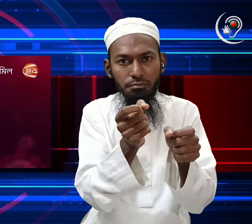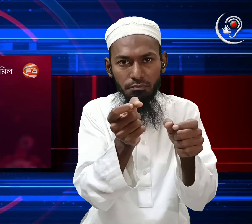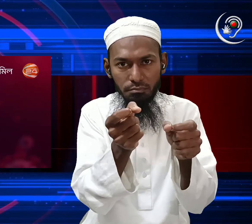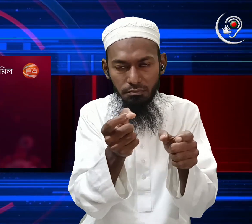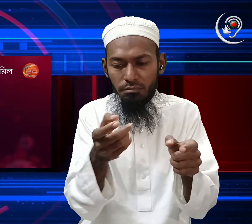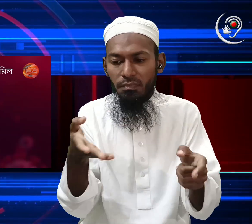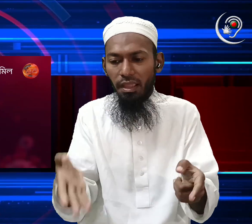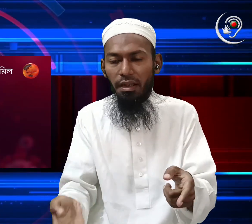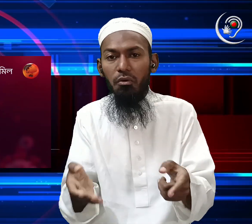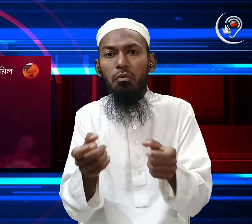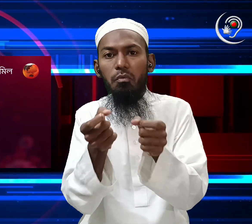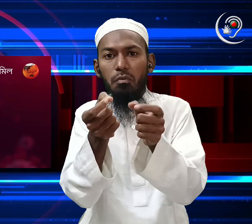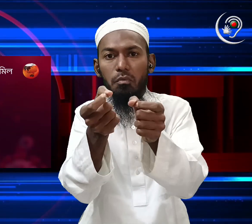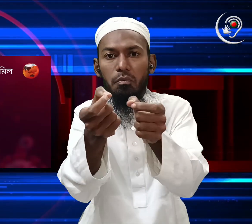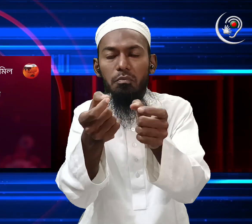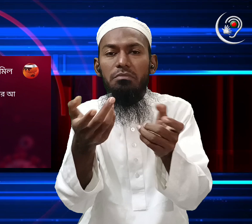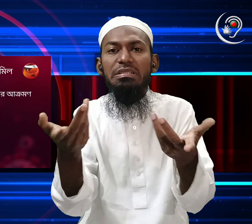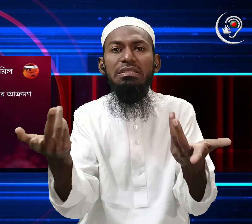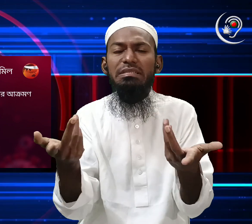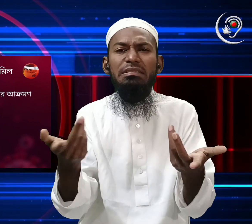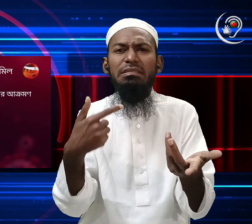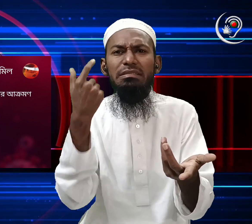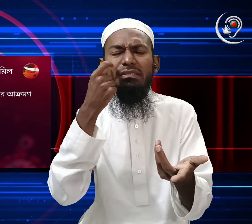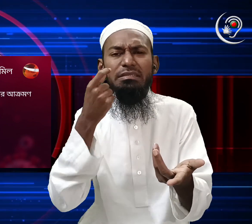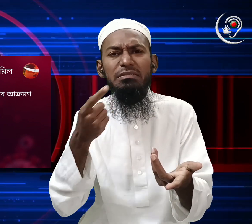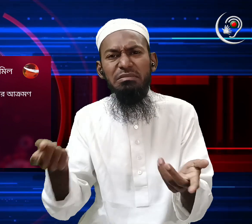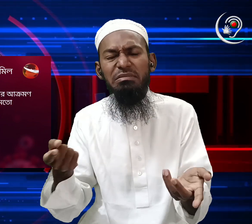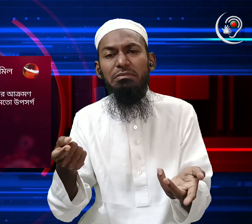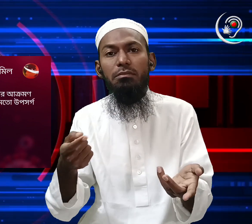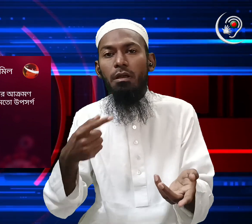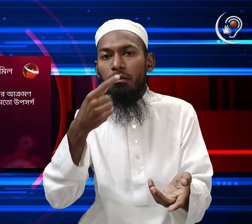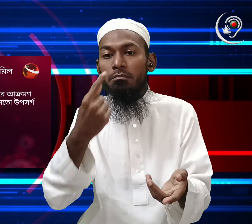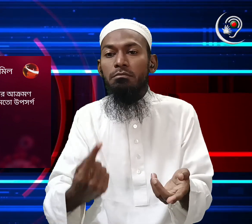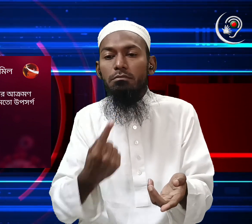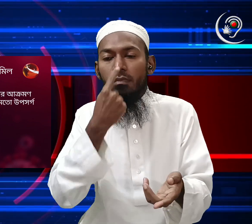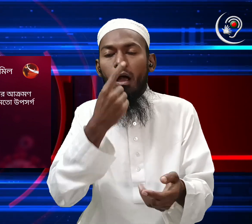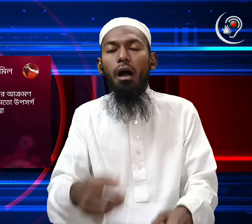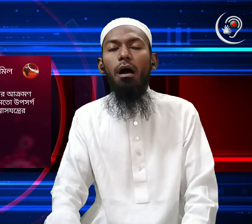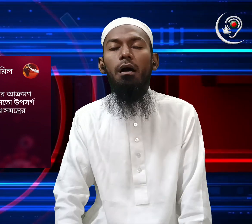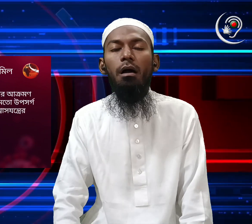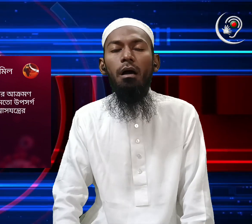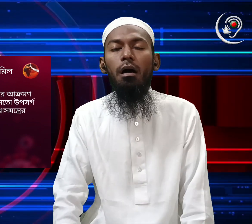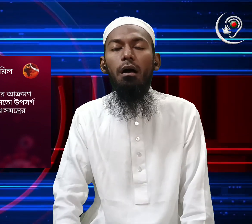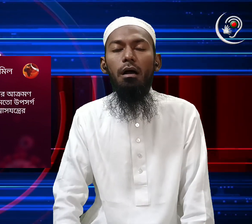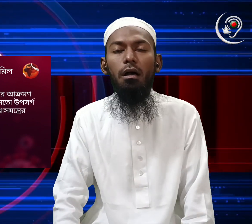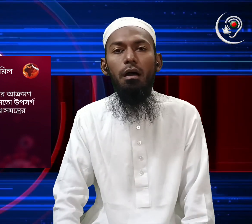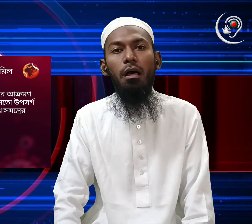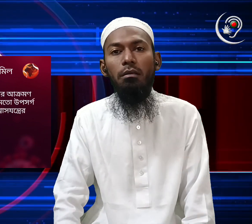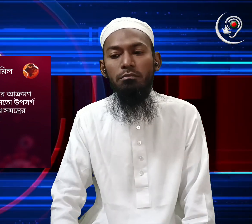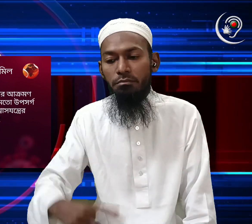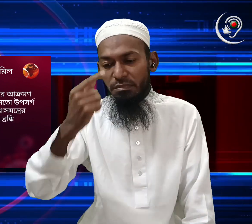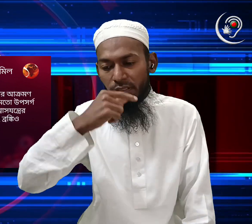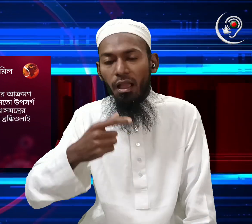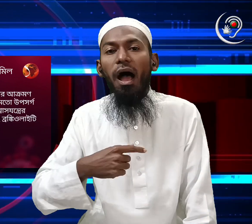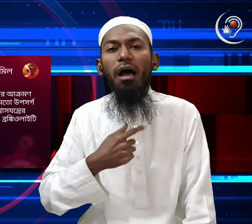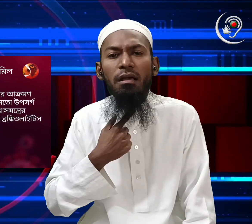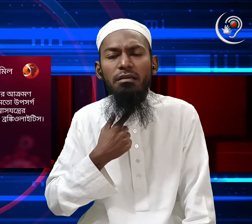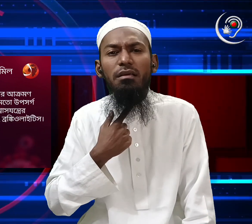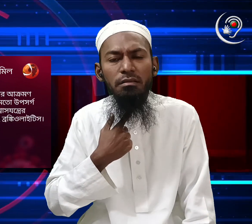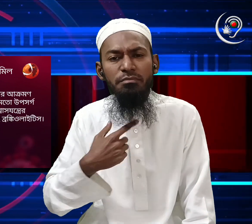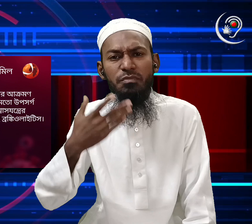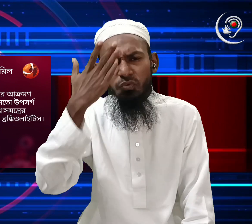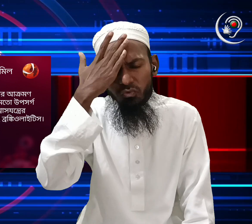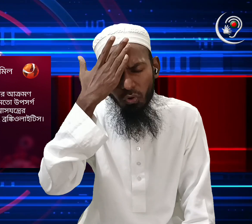কোভিড-19 এবং HMPV উভয়ই শ্বাসযন্ত্রের উপর আক্রমণ করে এবং সাধারণত সর্দি, কাশি, জ্বর, শ্বাসকষ্টের মতো